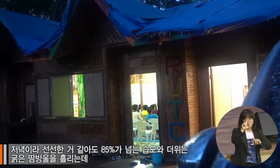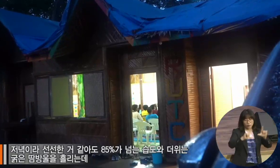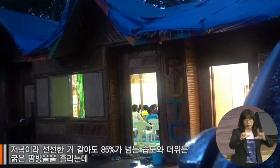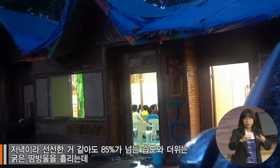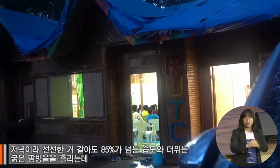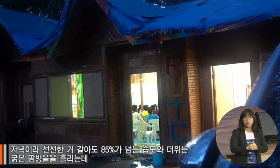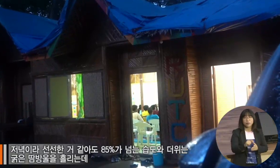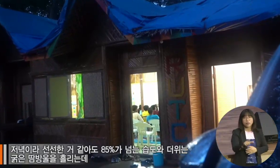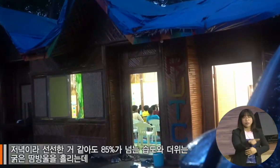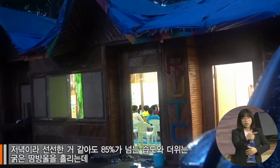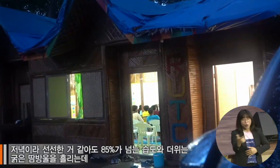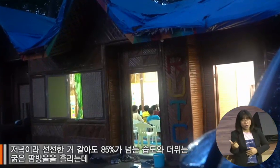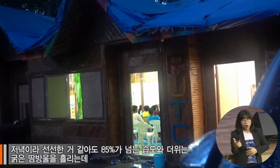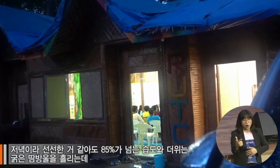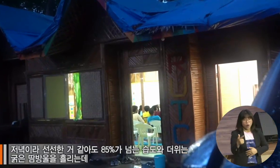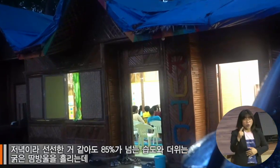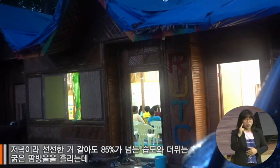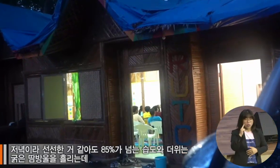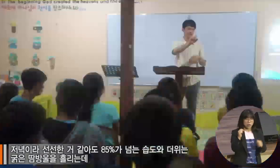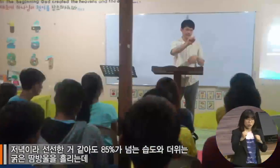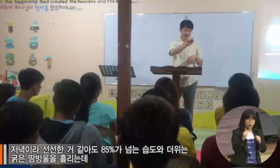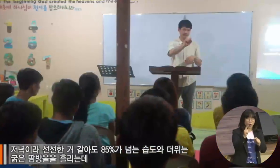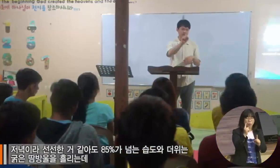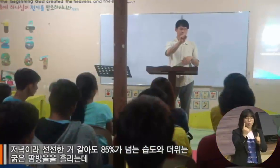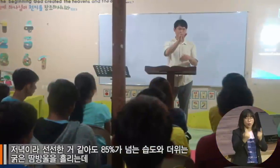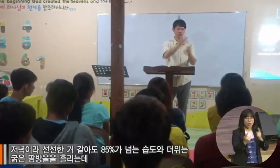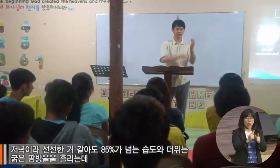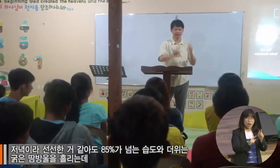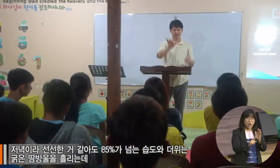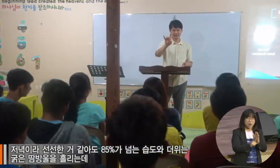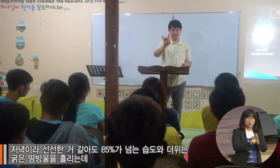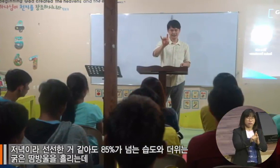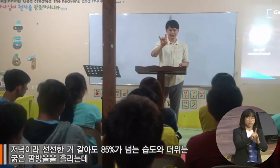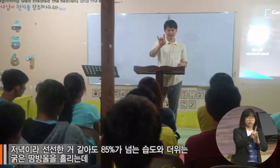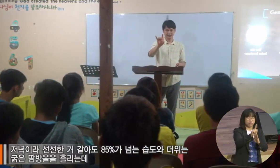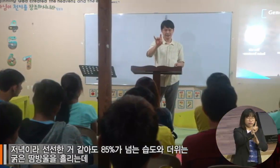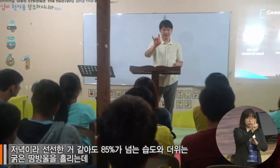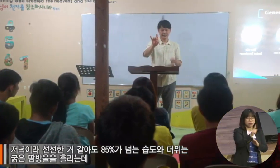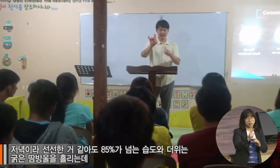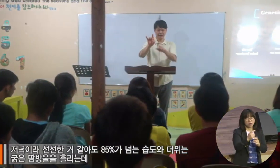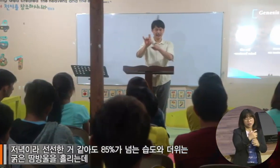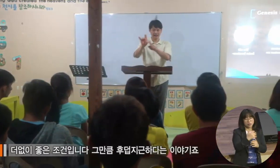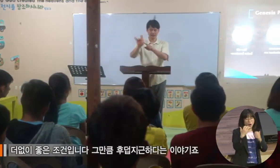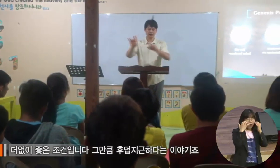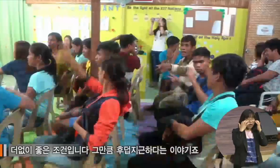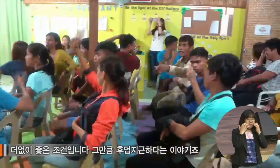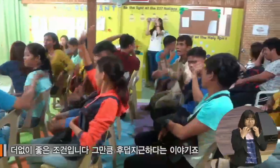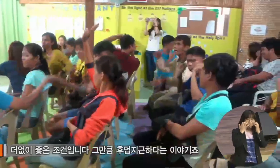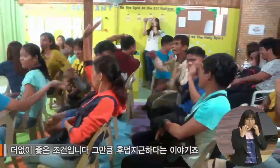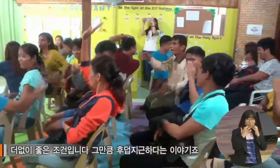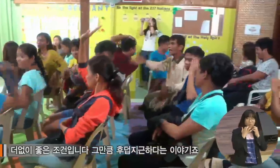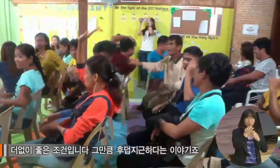선선한 것 같아도 85도가 넘는 습도와 더위는 굵은 땀방울을 흘리는데 더없이 좋은